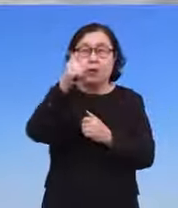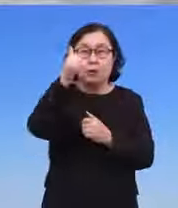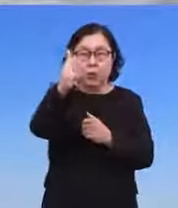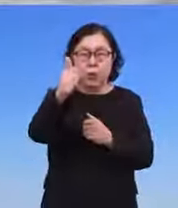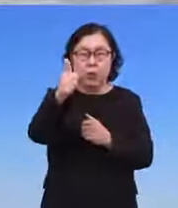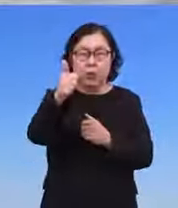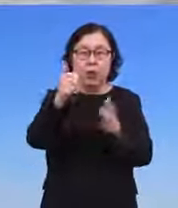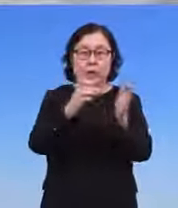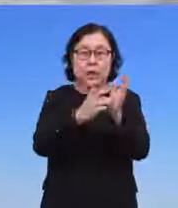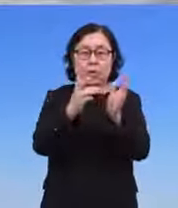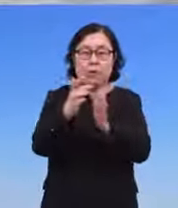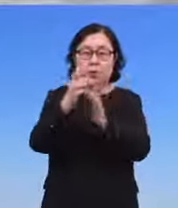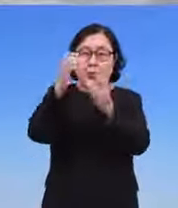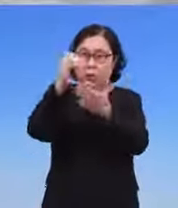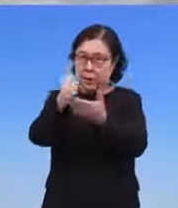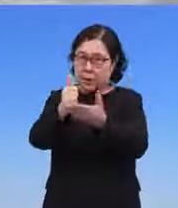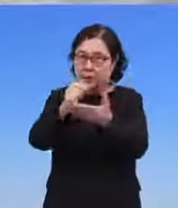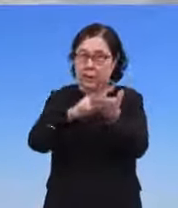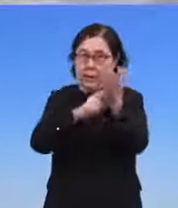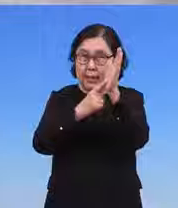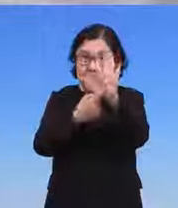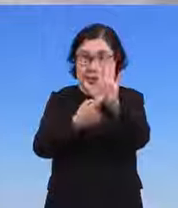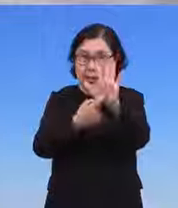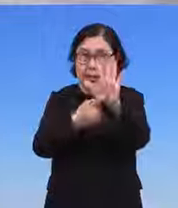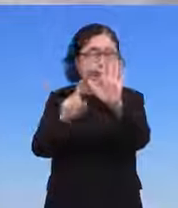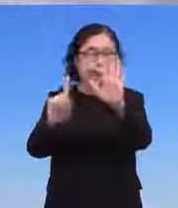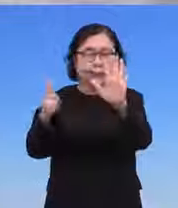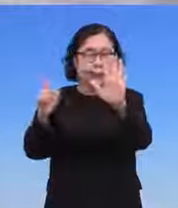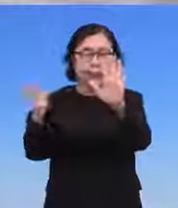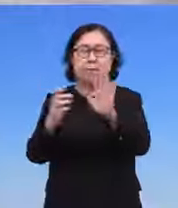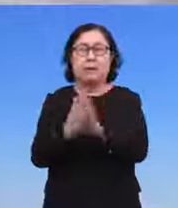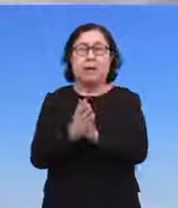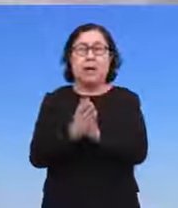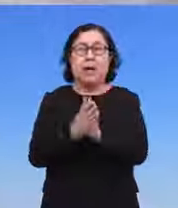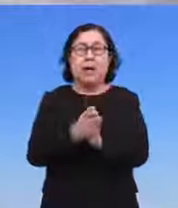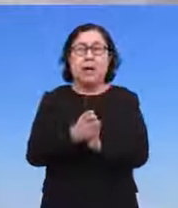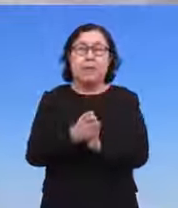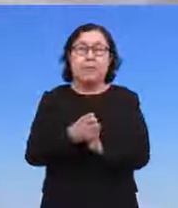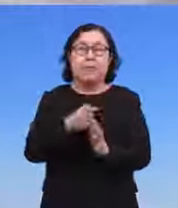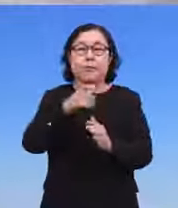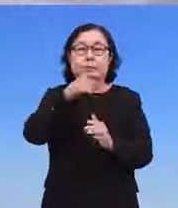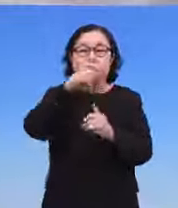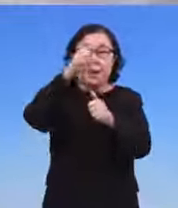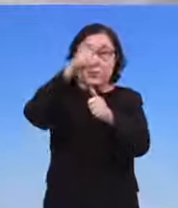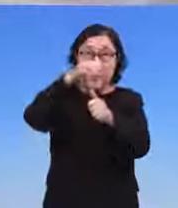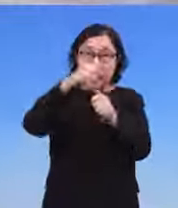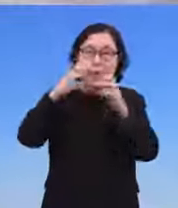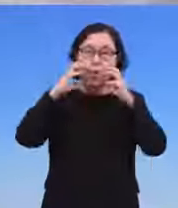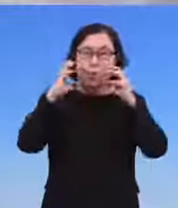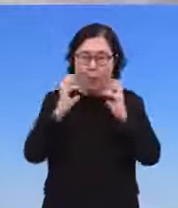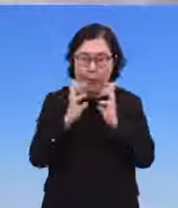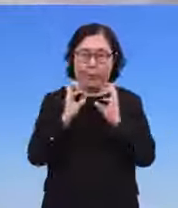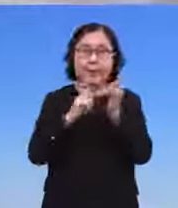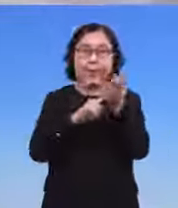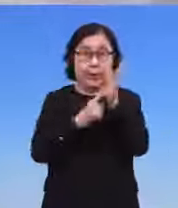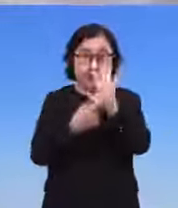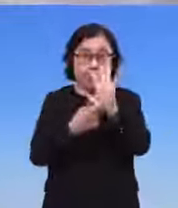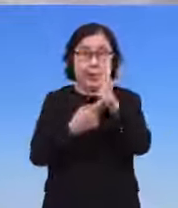이어서 주인공인 복음의 주인공인 예수 그리스도가 등장하시는 게 아니라 세례 요한이 등장을 한다는